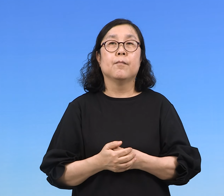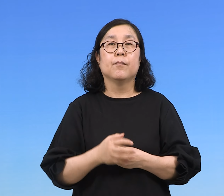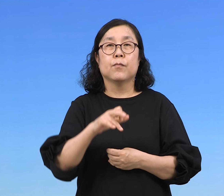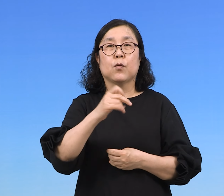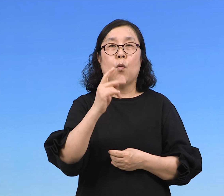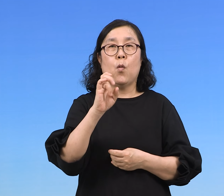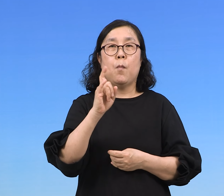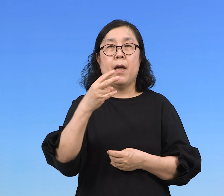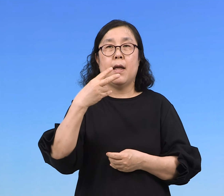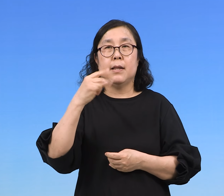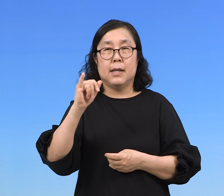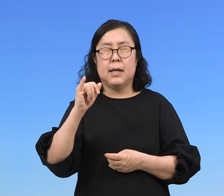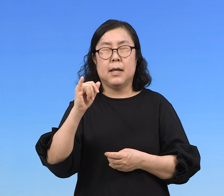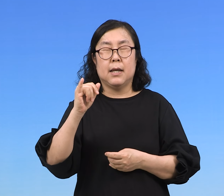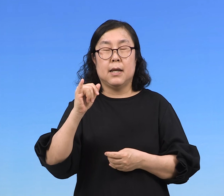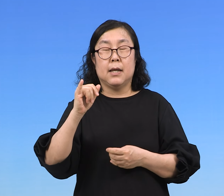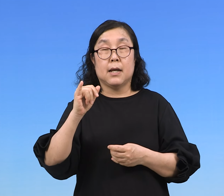이 코미디가